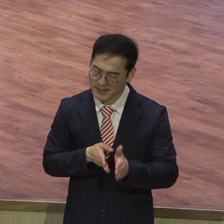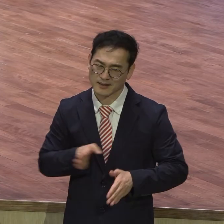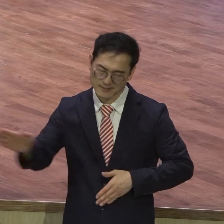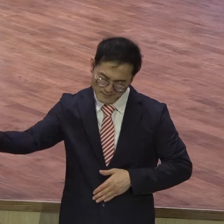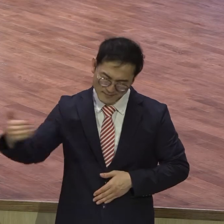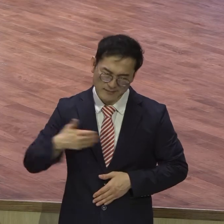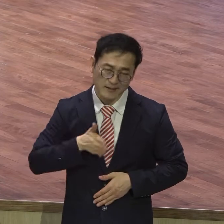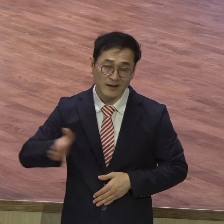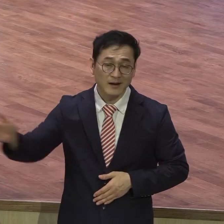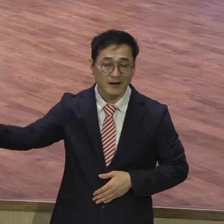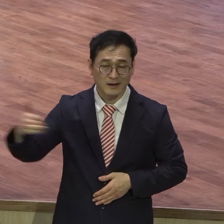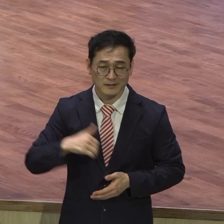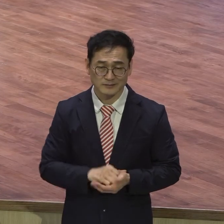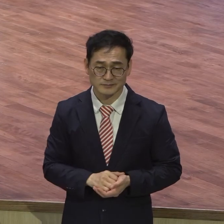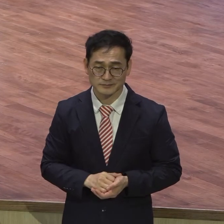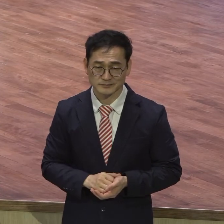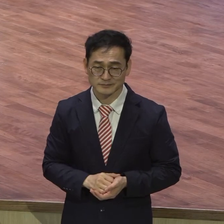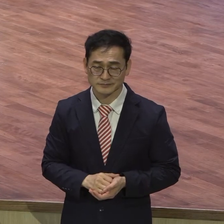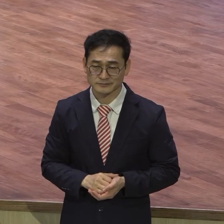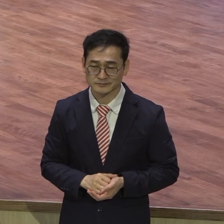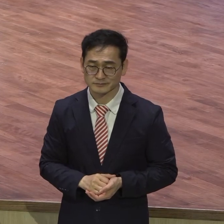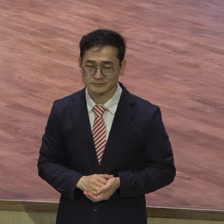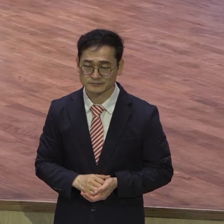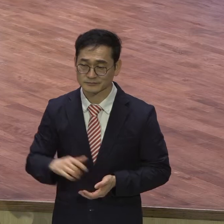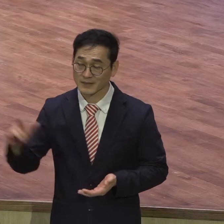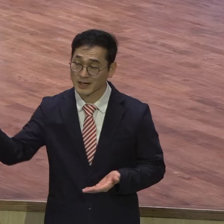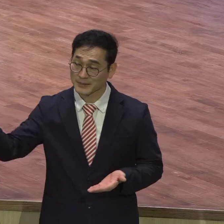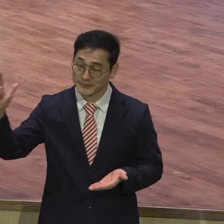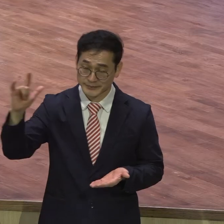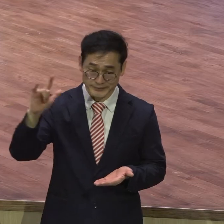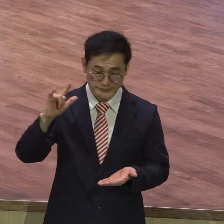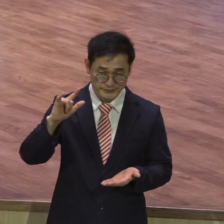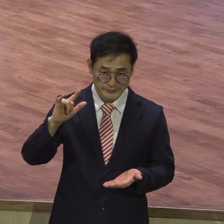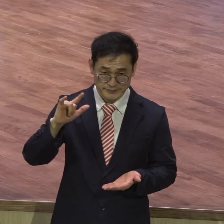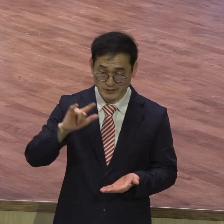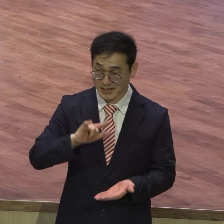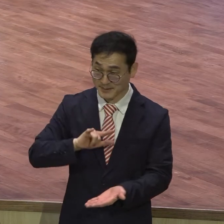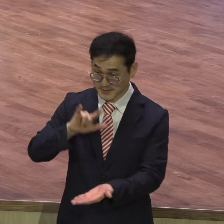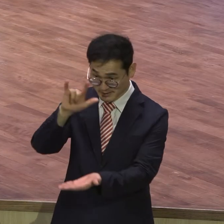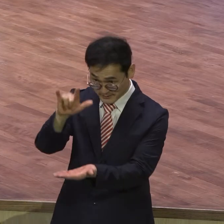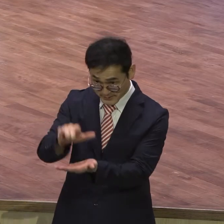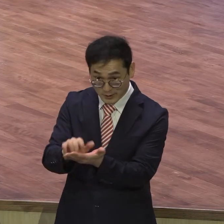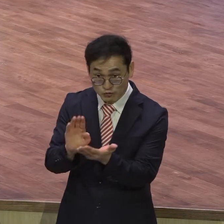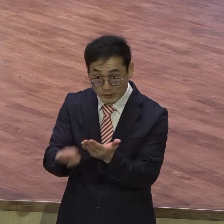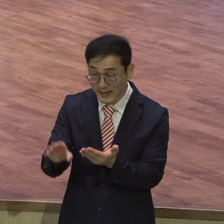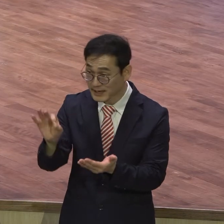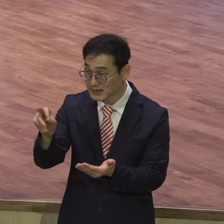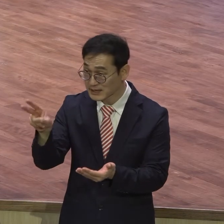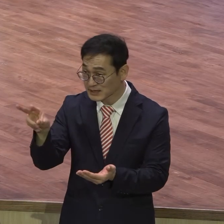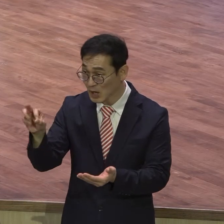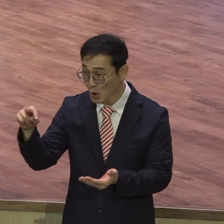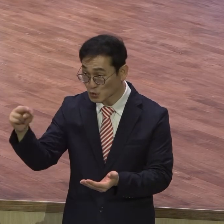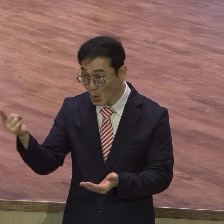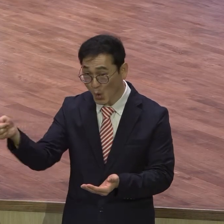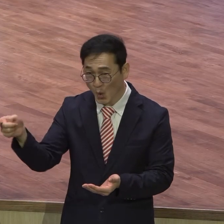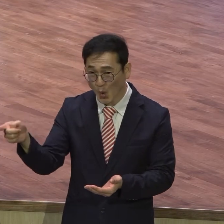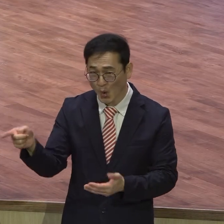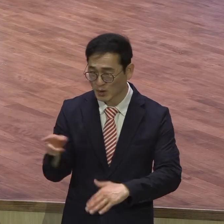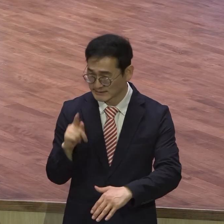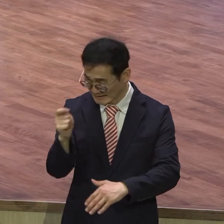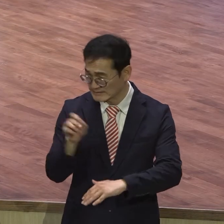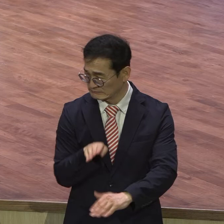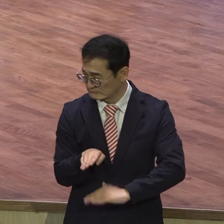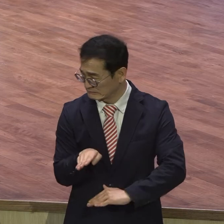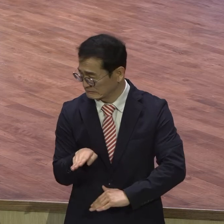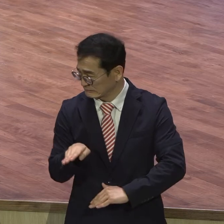김포공항에 도착을 하잖아요 김해공항에 도착하면 영도까지 가야 돼요 택시탄 하루 종일